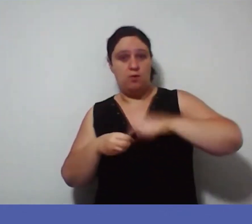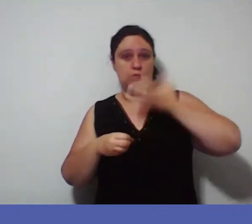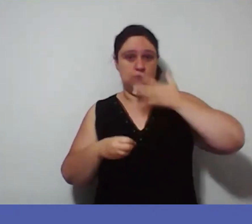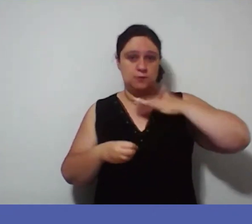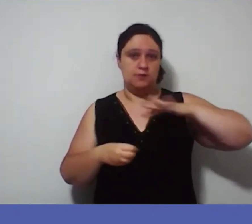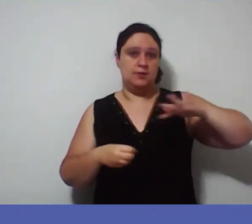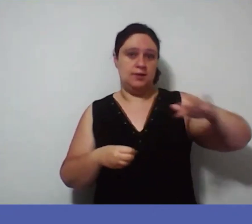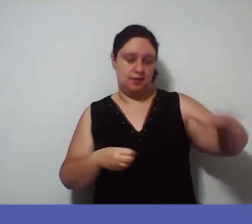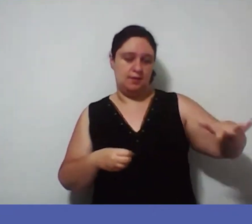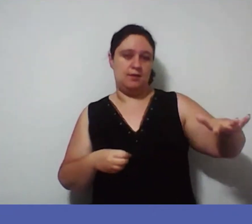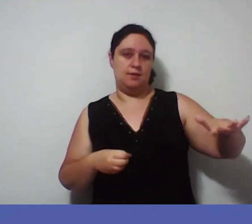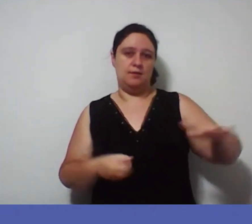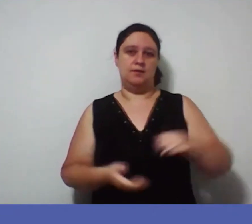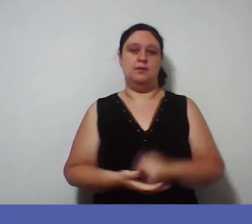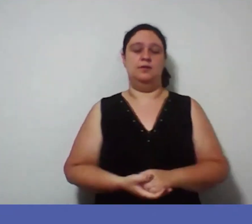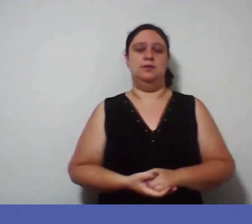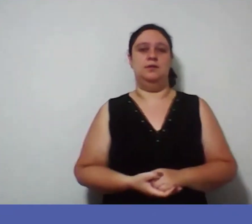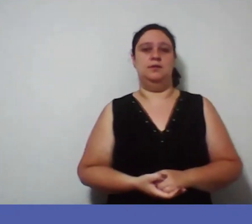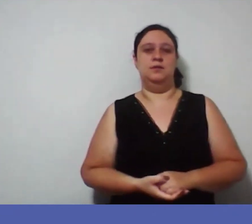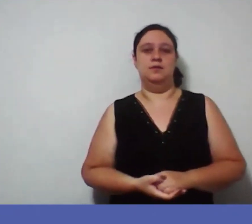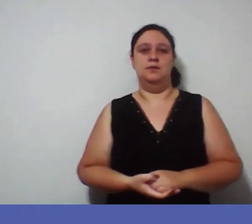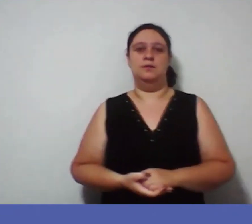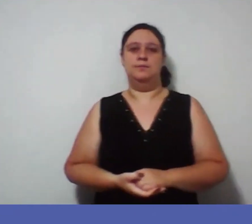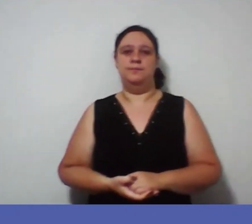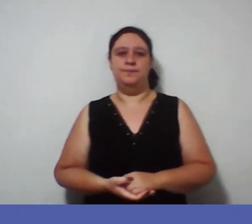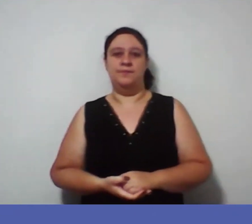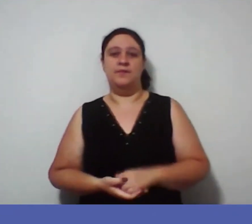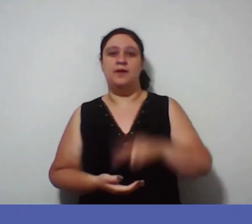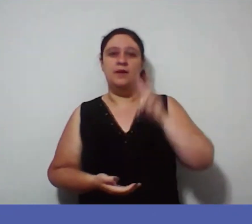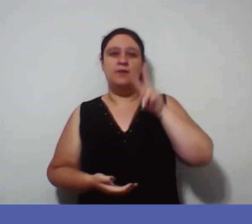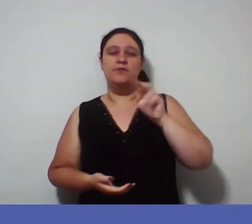irmãos, eu vejo esses adolescentes,